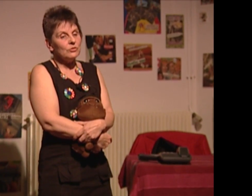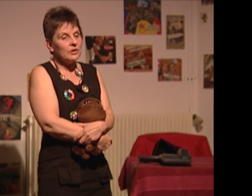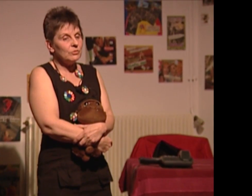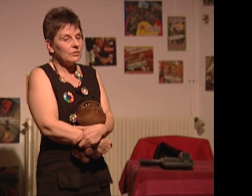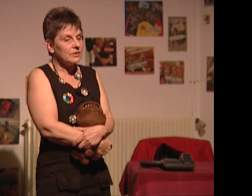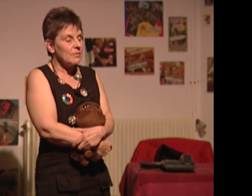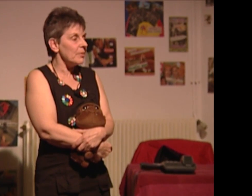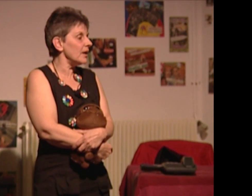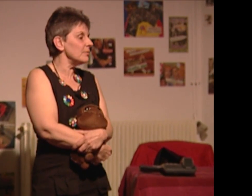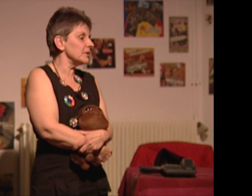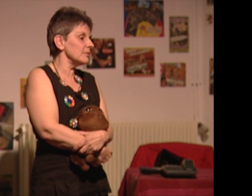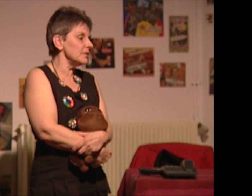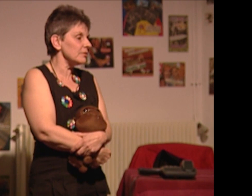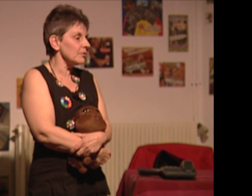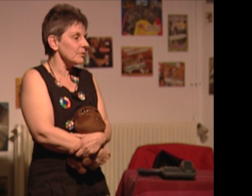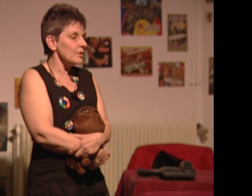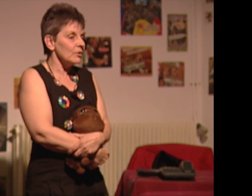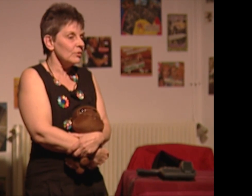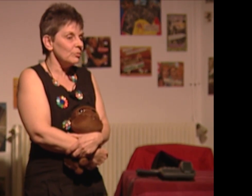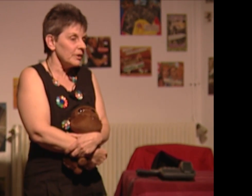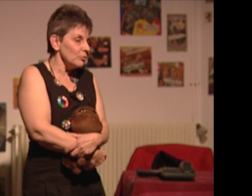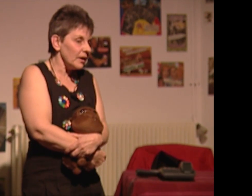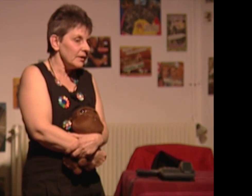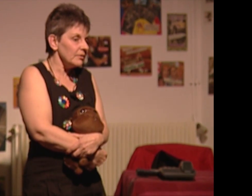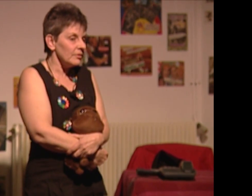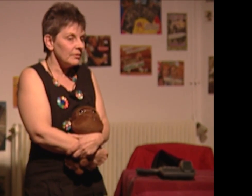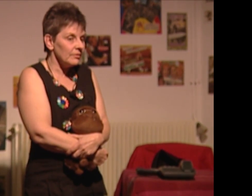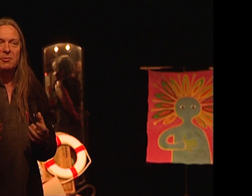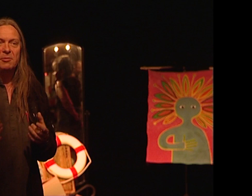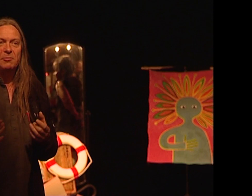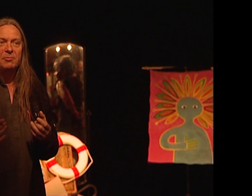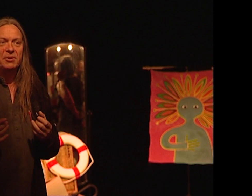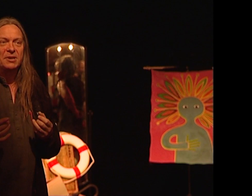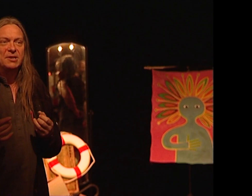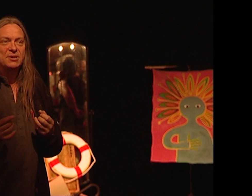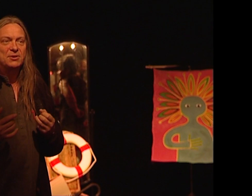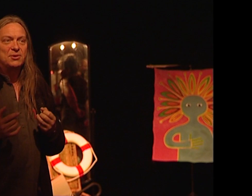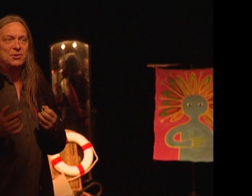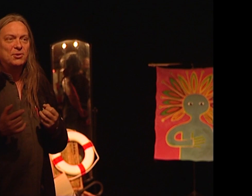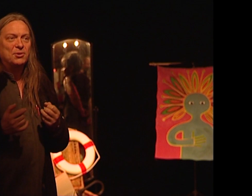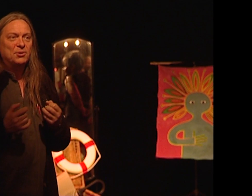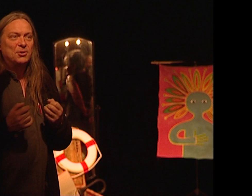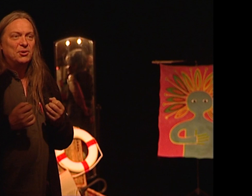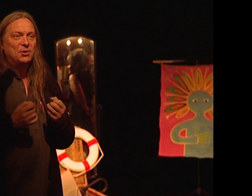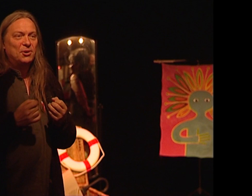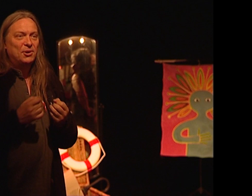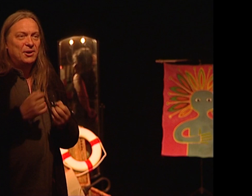pavé, qui forme les gesticulants. Yaël a découvert la gesticulation, comme beaucoup, en regardant Franck Lepage